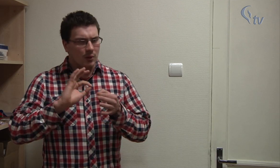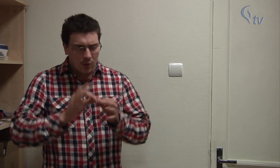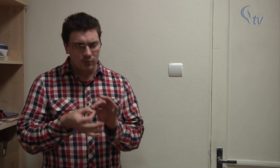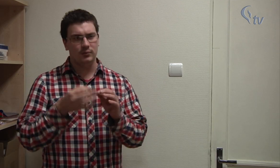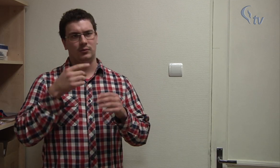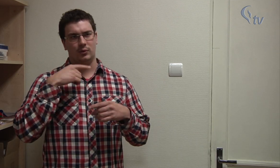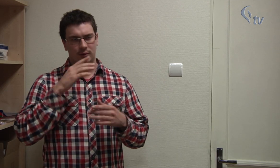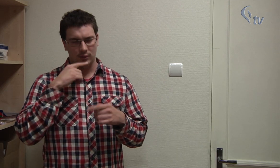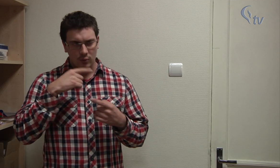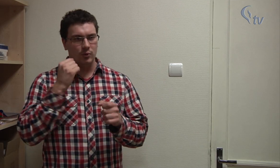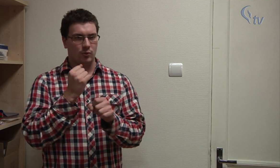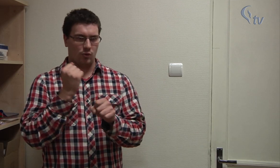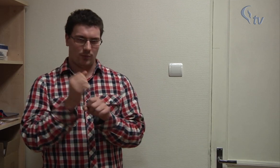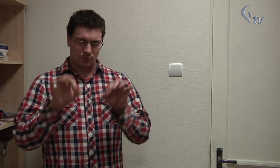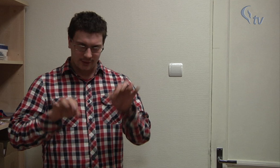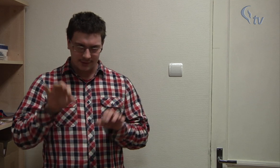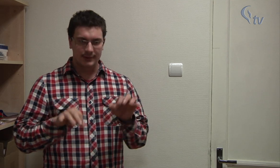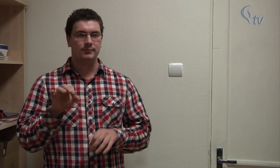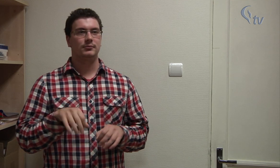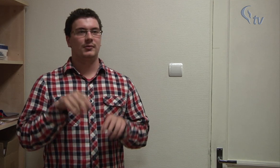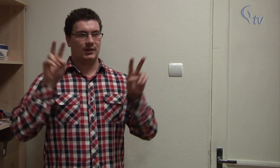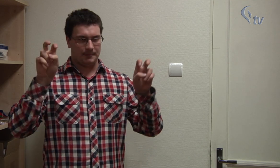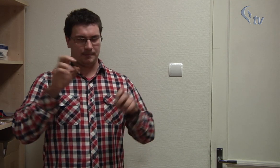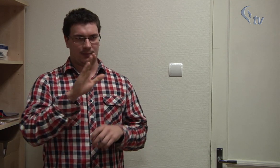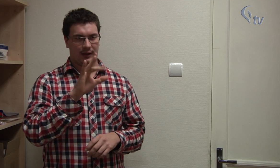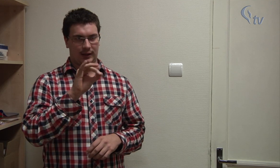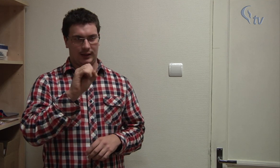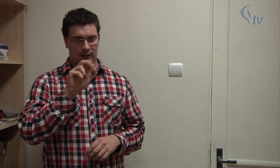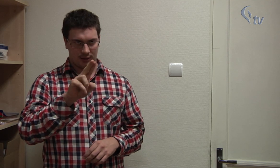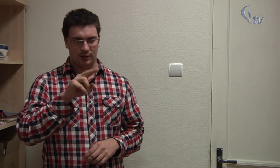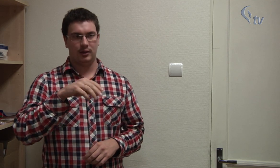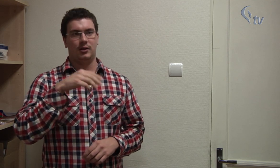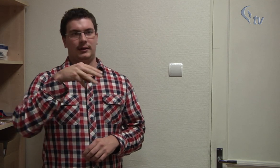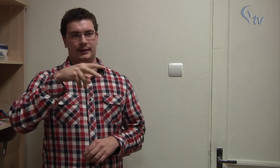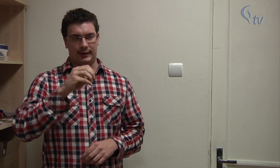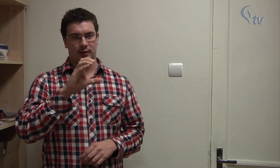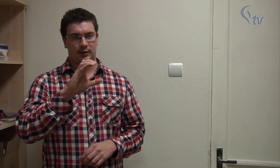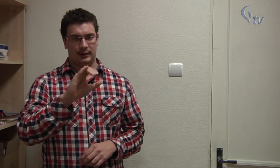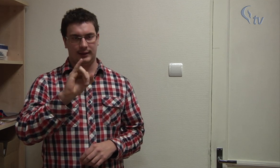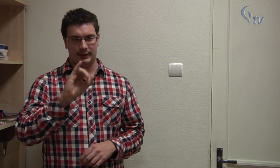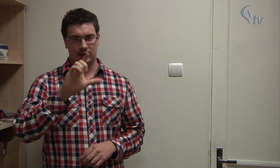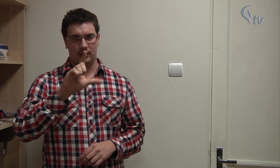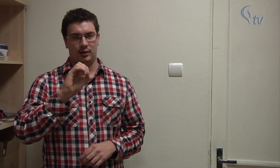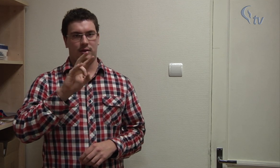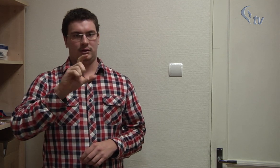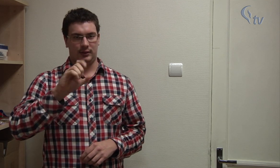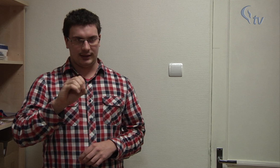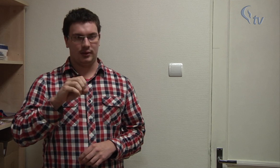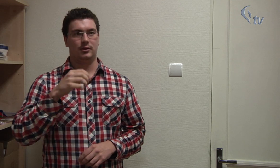täpsemalt rääkida projektist teemal Break the Silence Between Us.